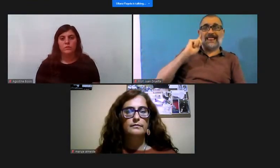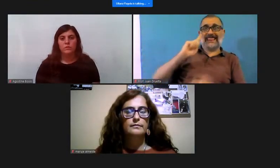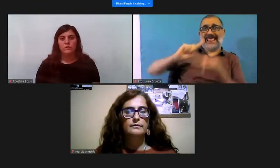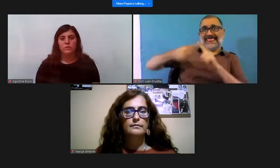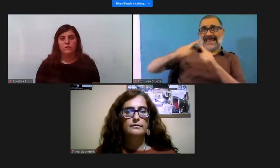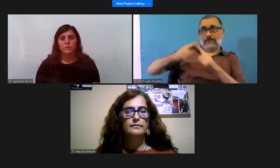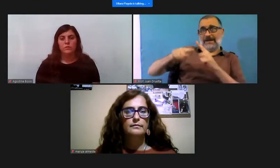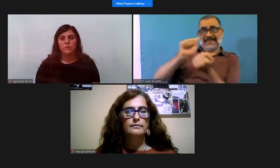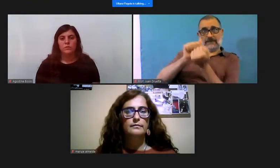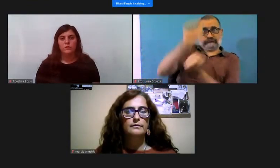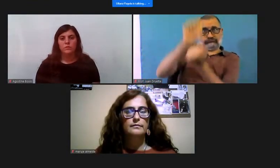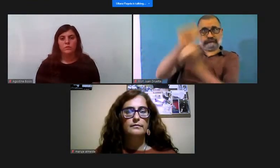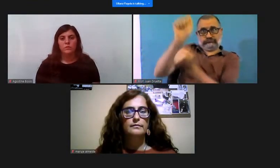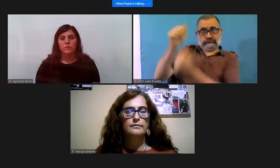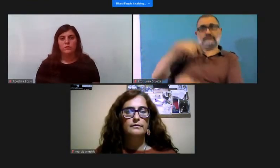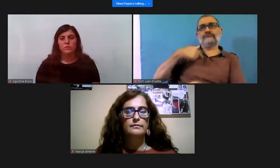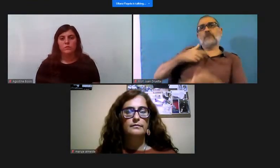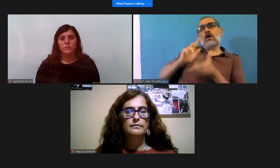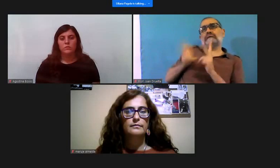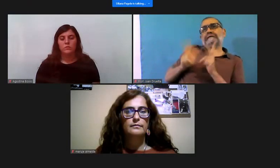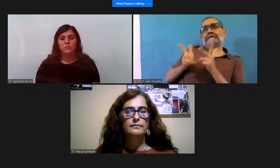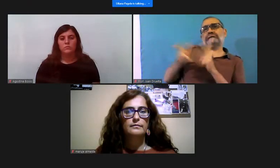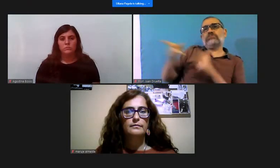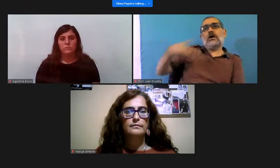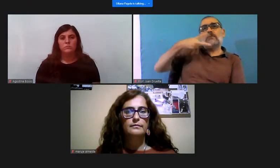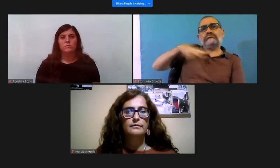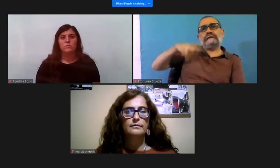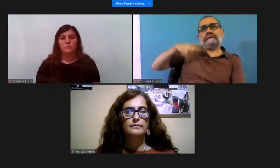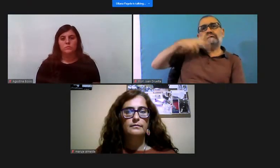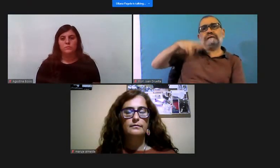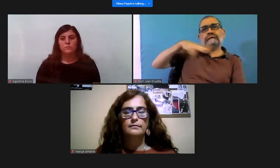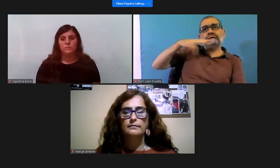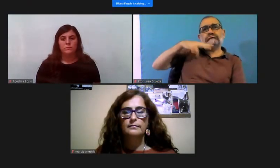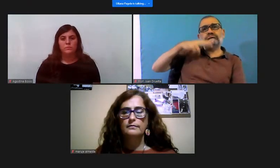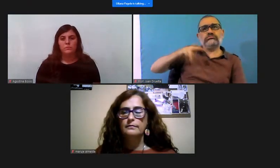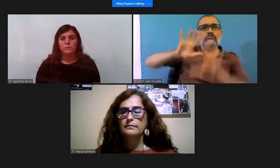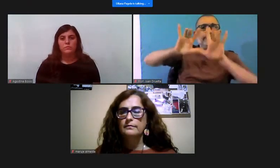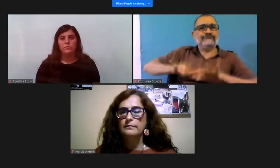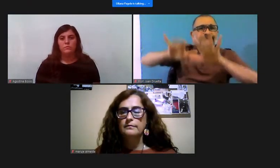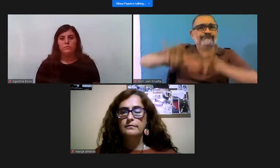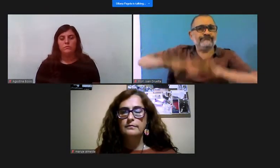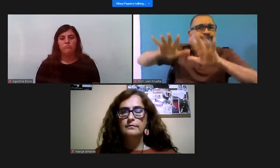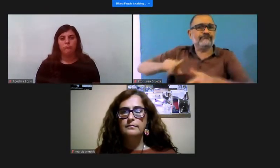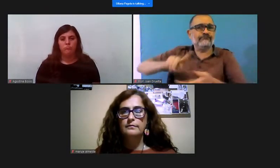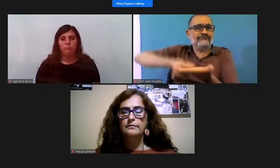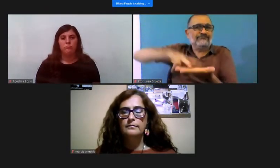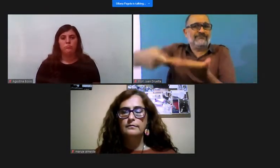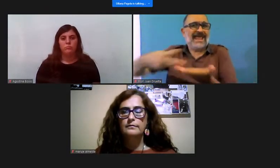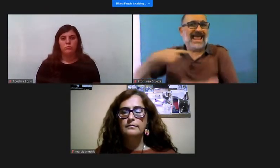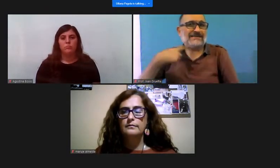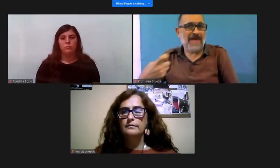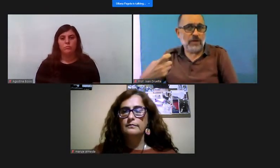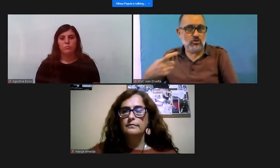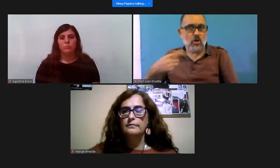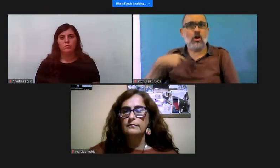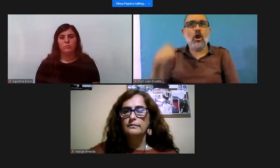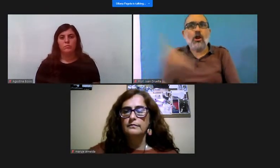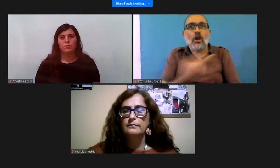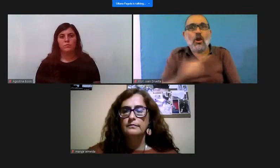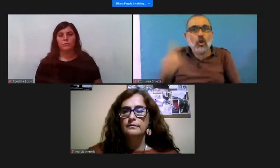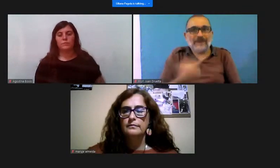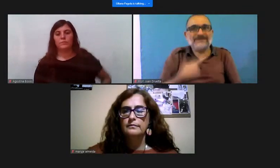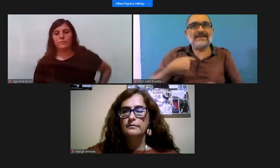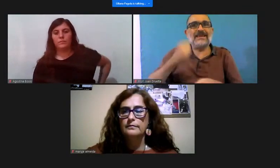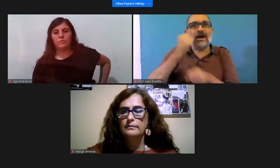videos, podemos hacer, digamos, un paper, podemos también graduarnos, podemos hablar en lengua de señas y tener personas